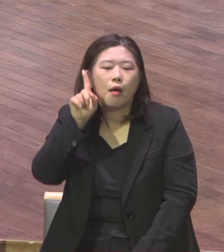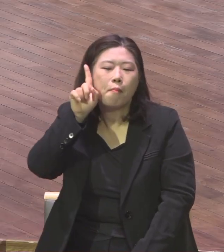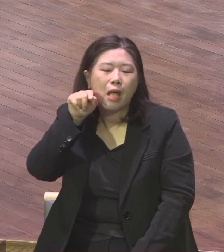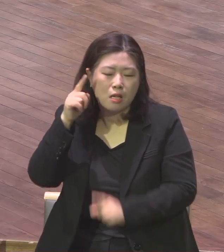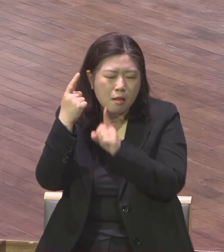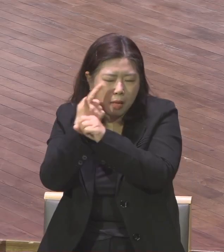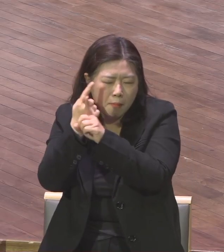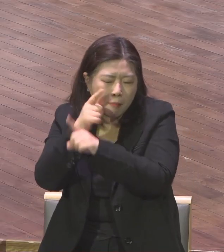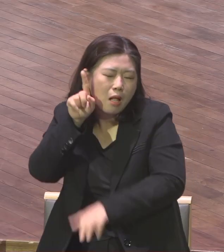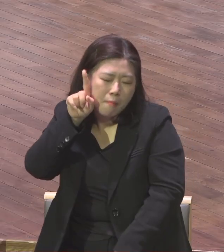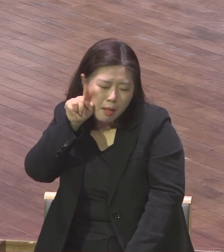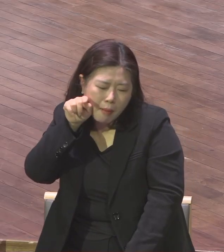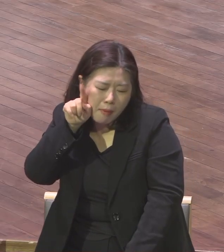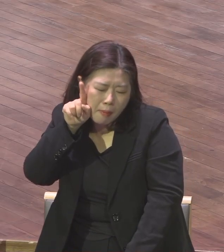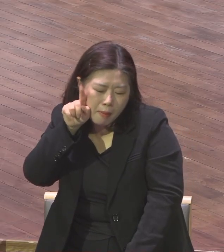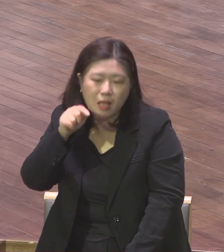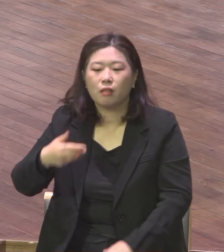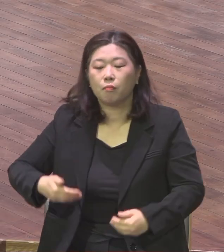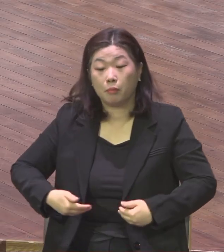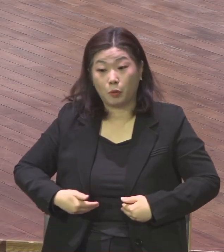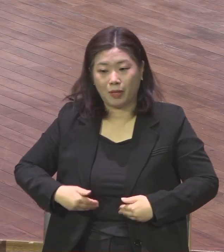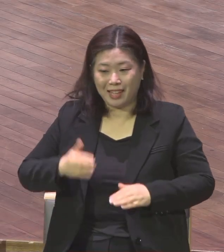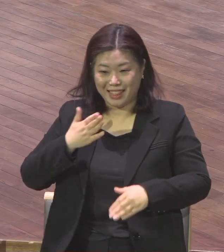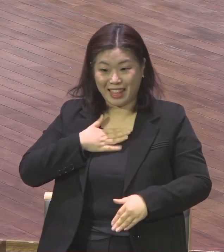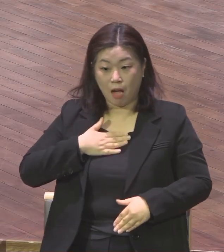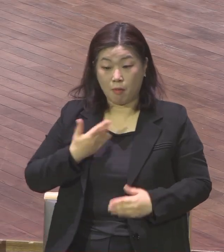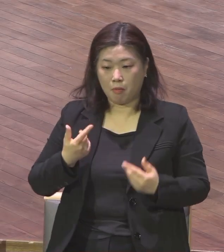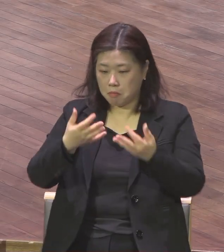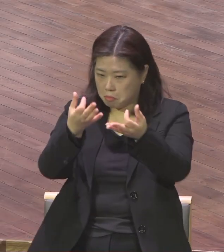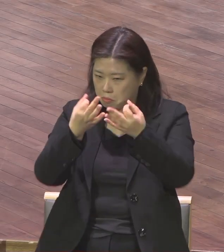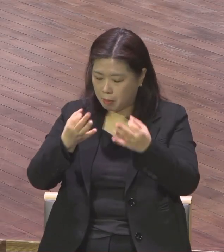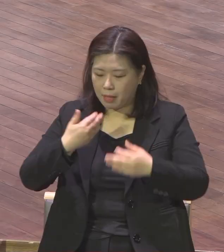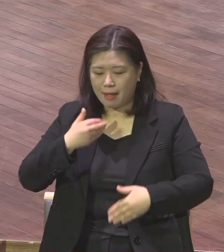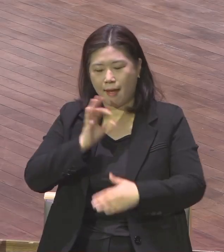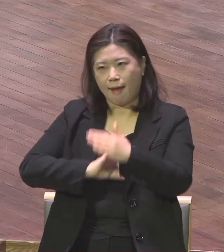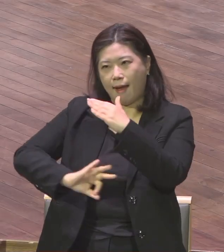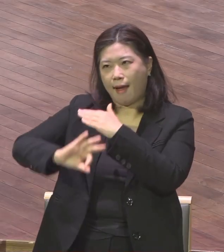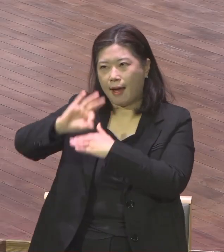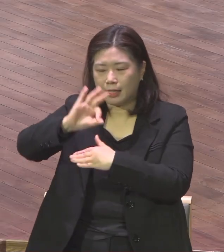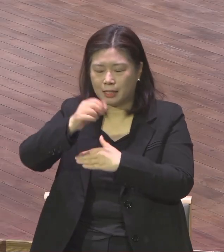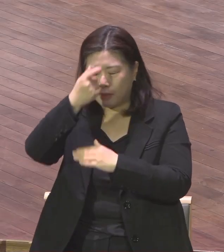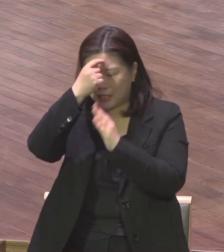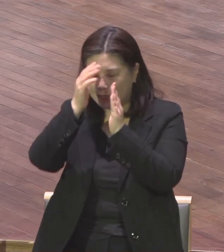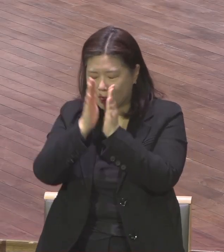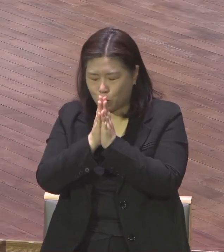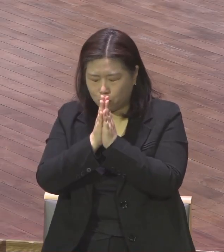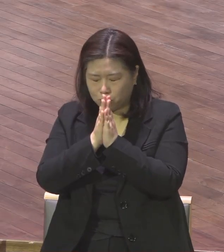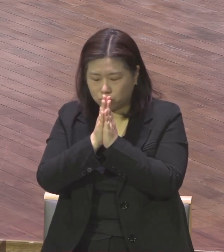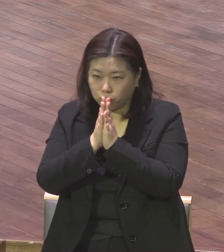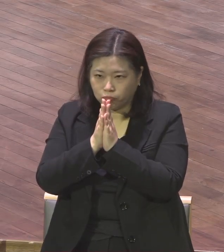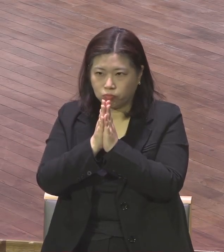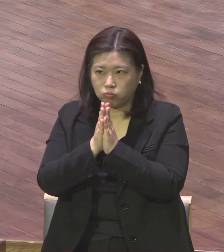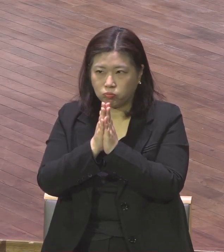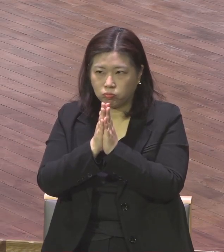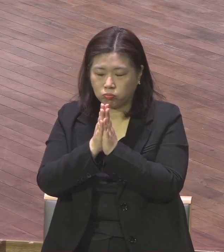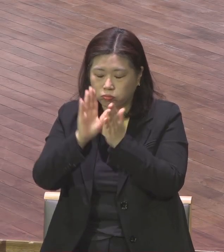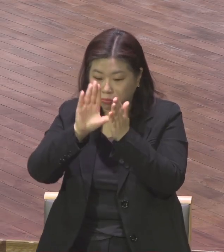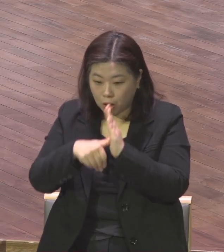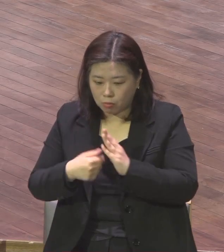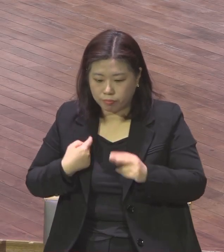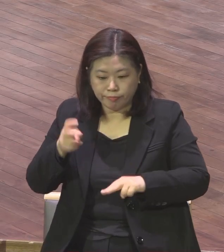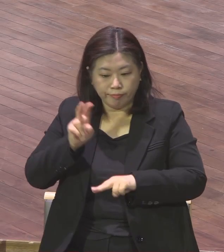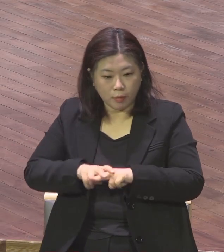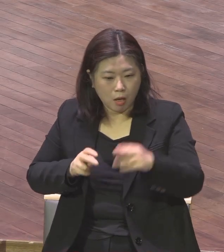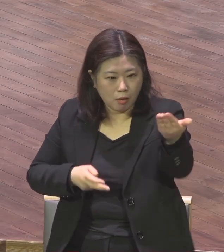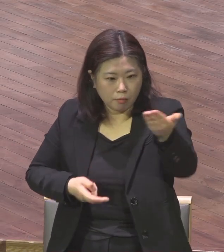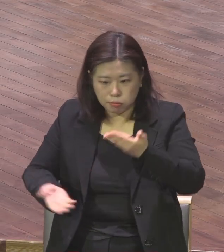얼마나 감격스럽고, 오늘도 아침 보니까 매일 아침 오는 기도 제목이 오고, 그렇게 매일 주일 아침